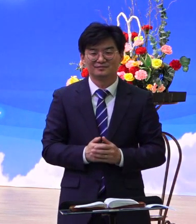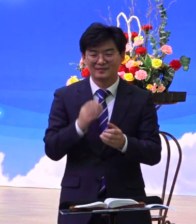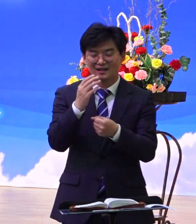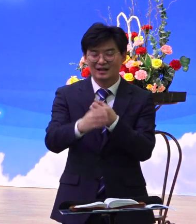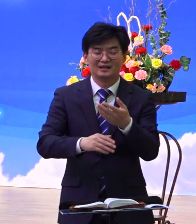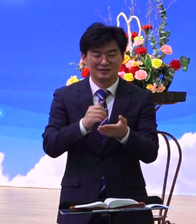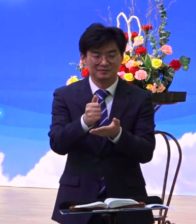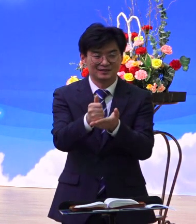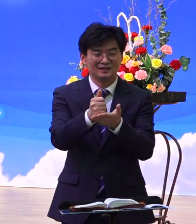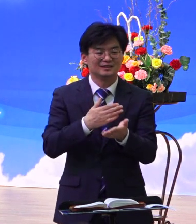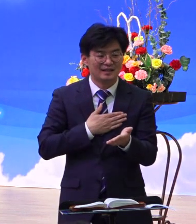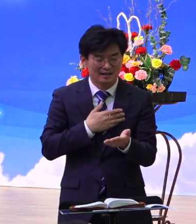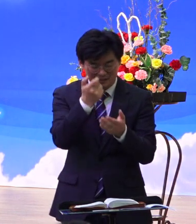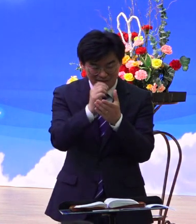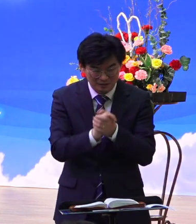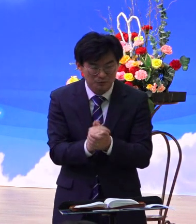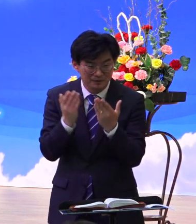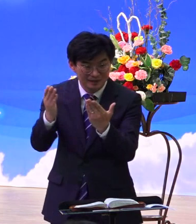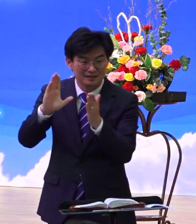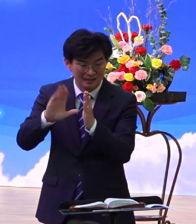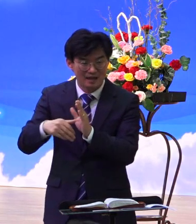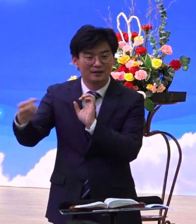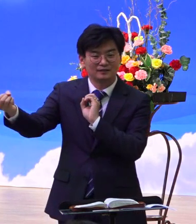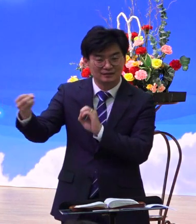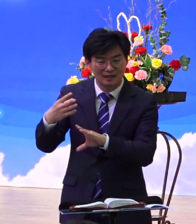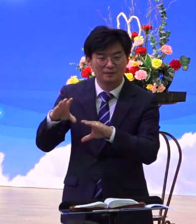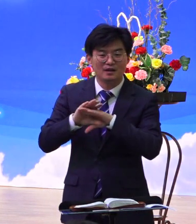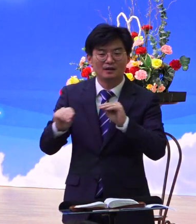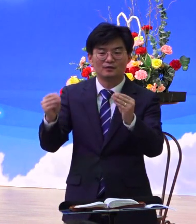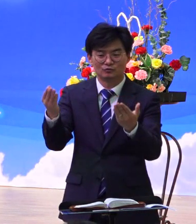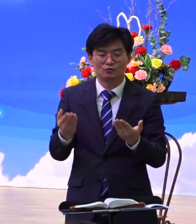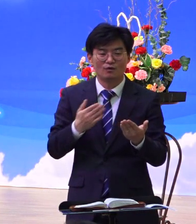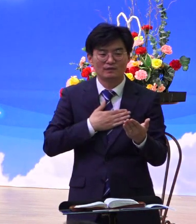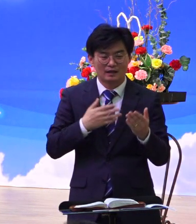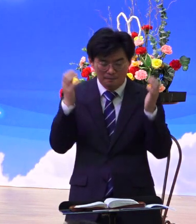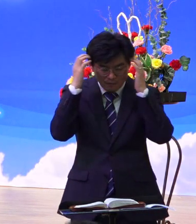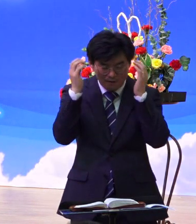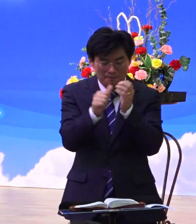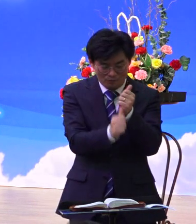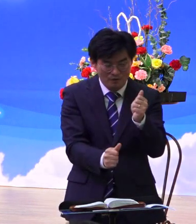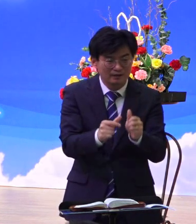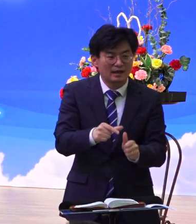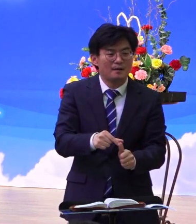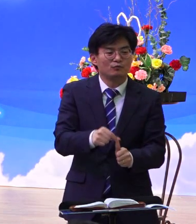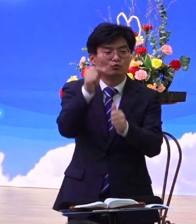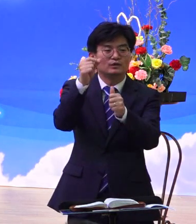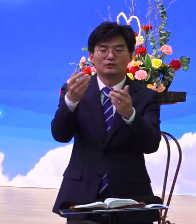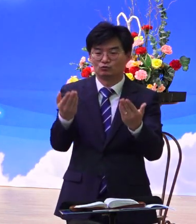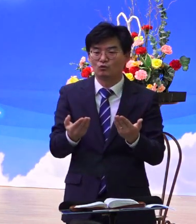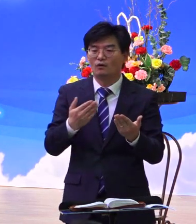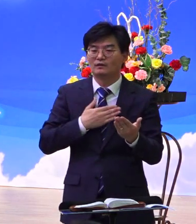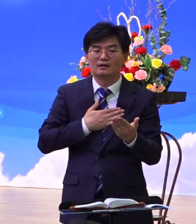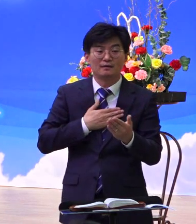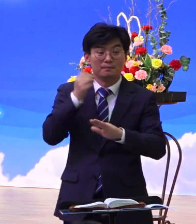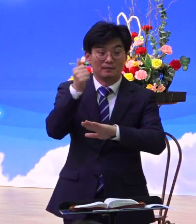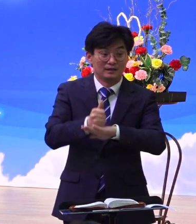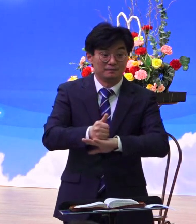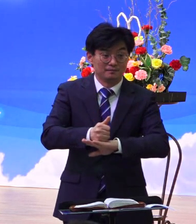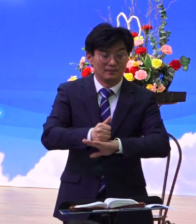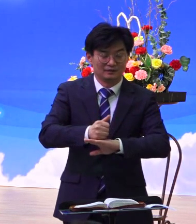하나님은 반드시 내 기도에 응답하시고 나를 두려움에서 건지신다, 나를 구원하신다는 이 소망과